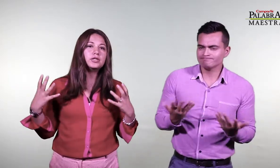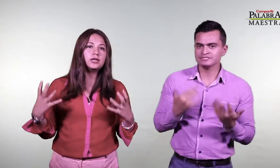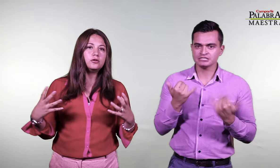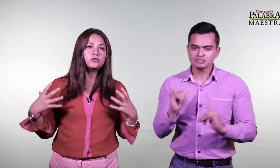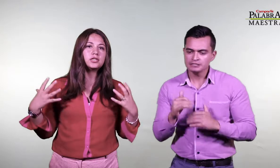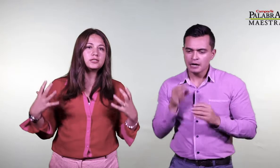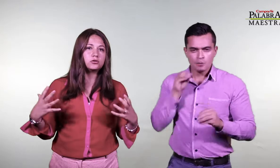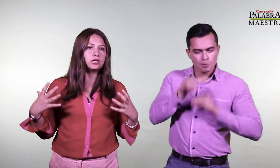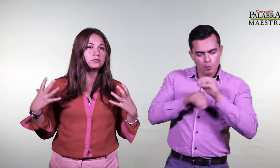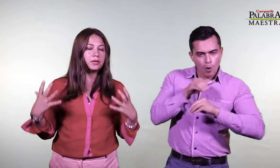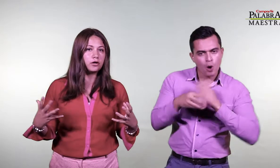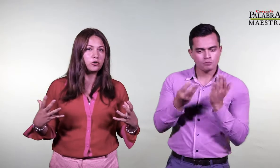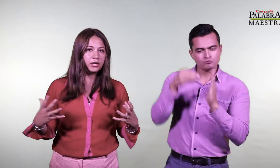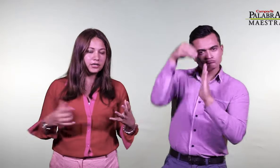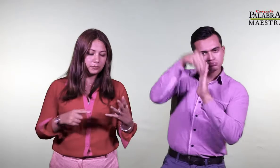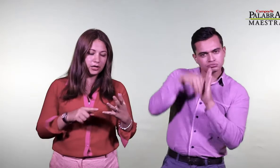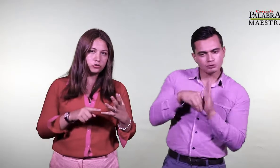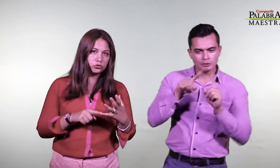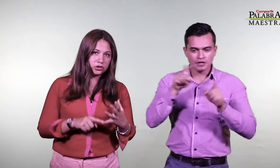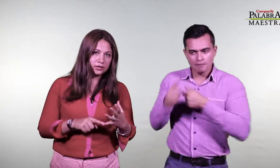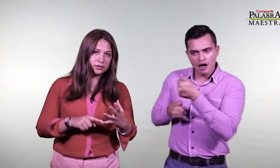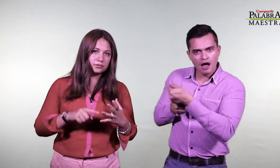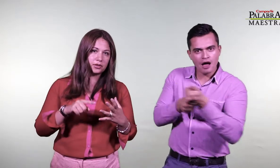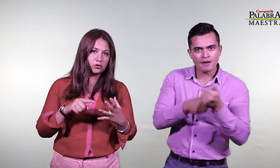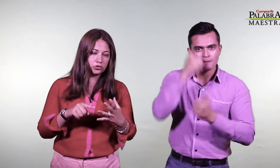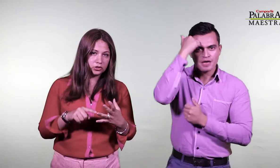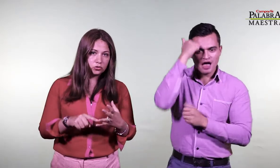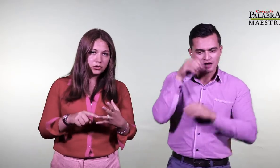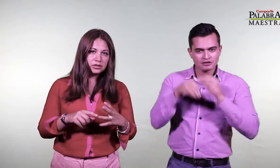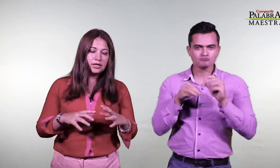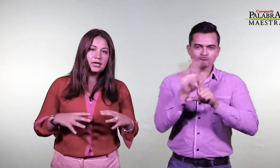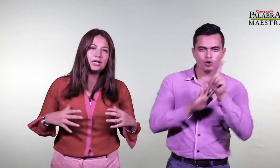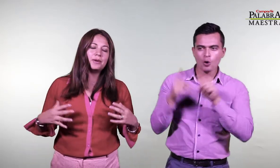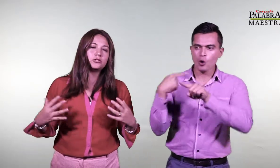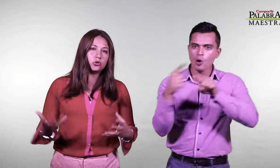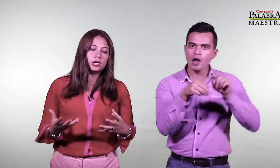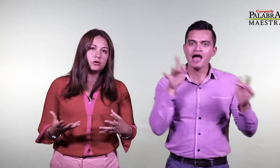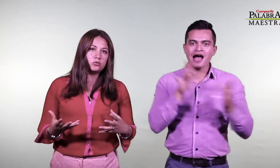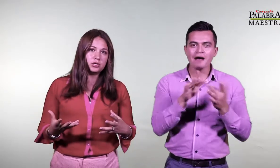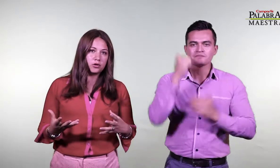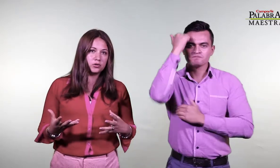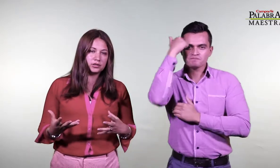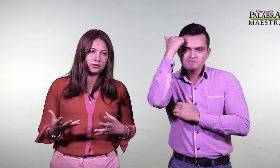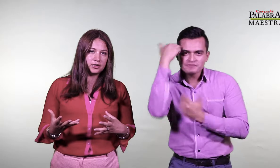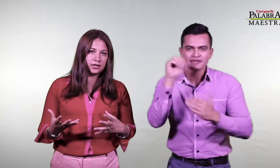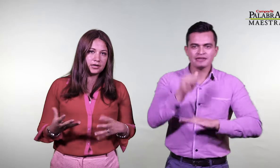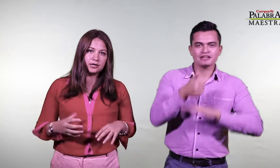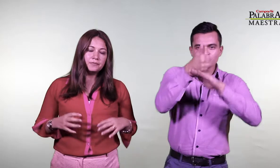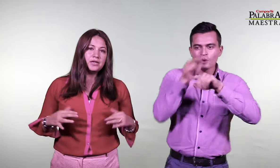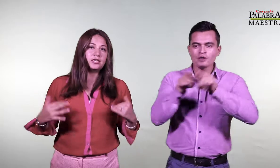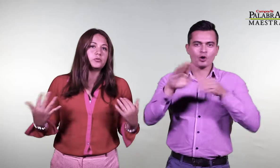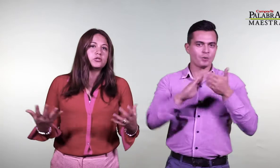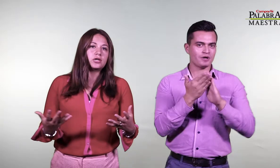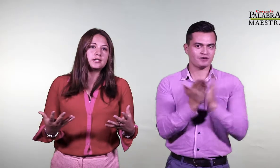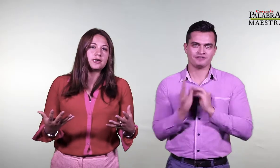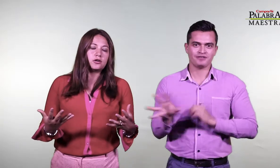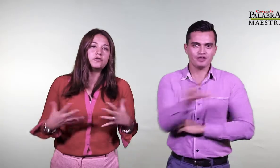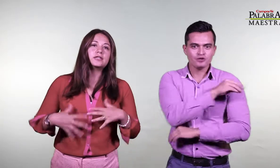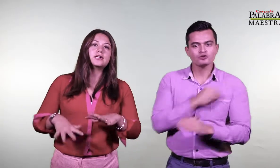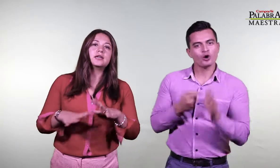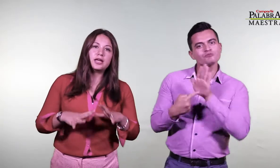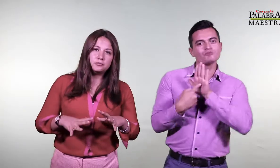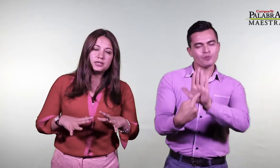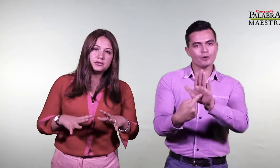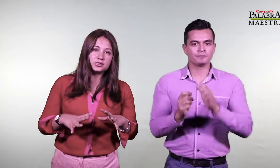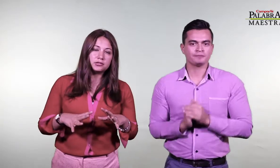importante de contenidos y asesorías pedagógicas para los docentes, para los rectores y para toda la comunidad educativa en general. Después de organizar